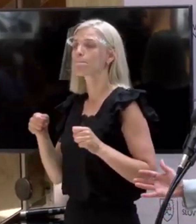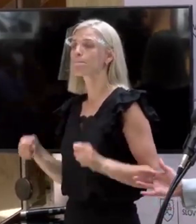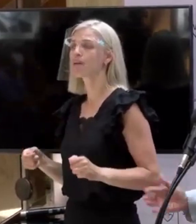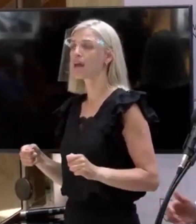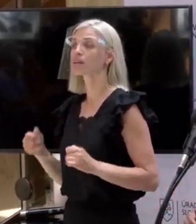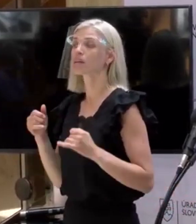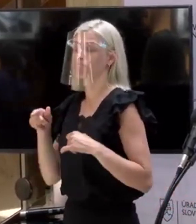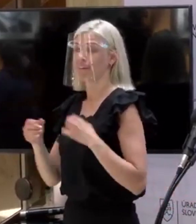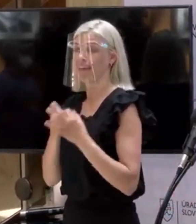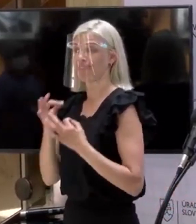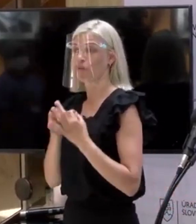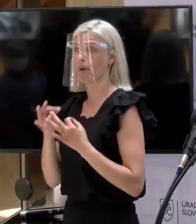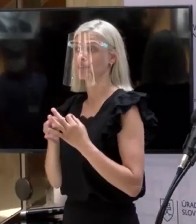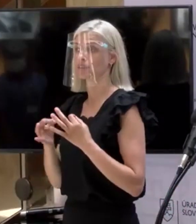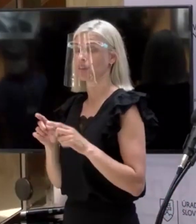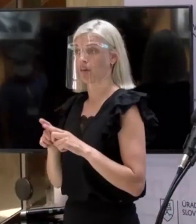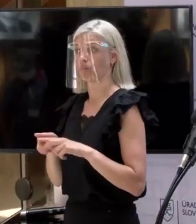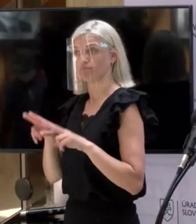sú to naozaj informácie, ktoré